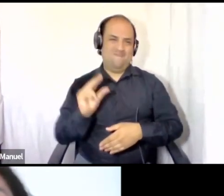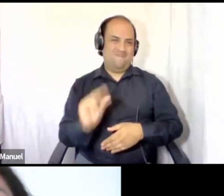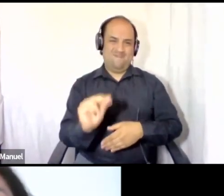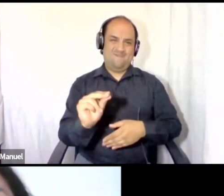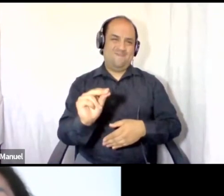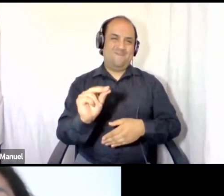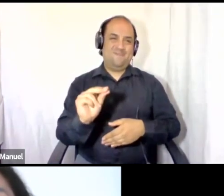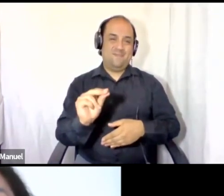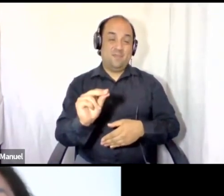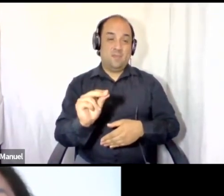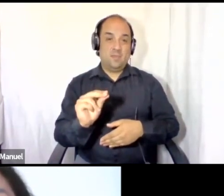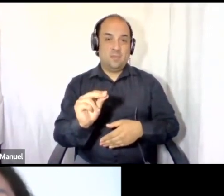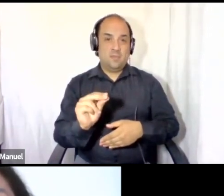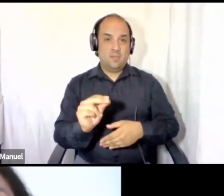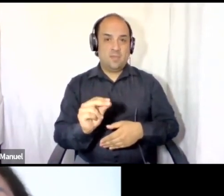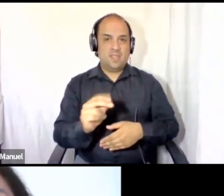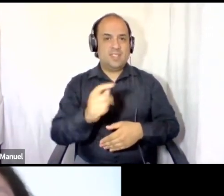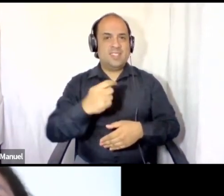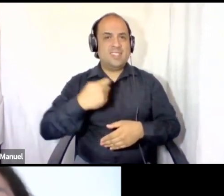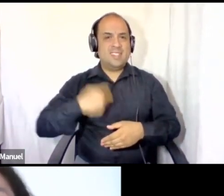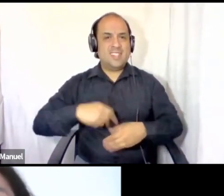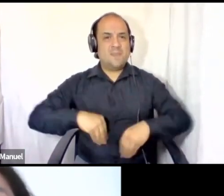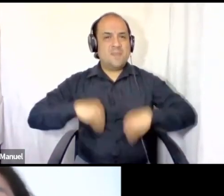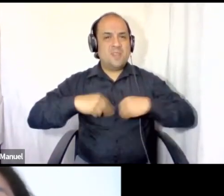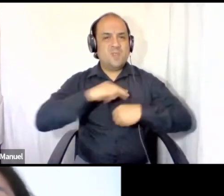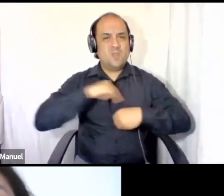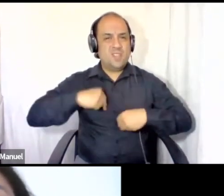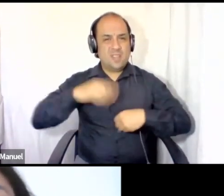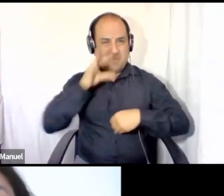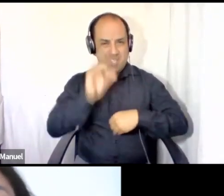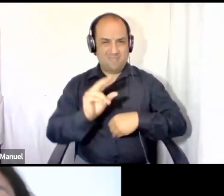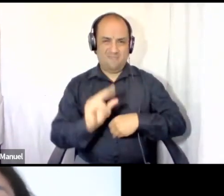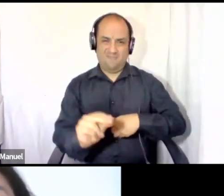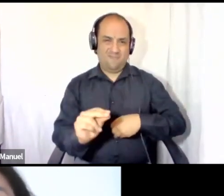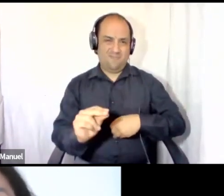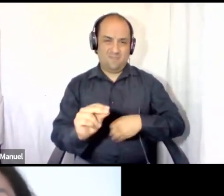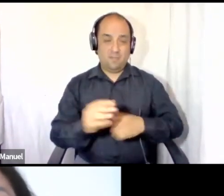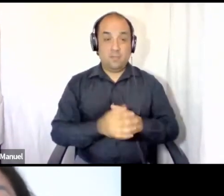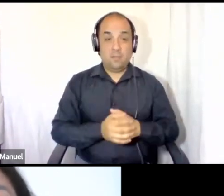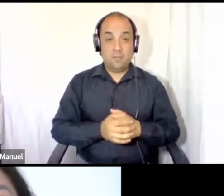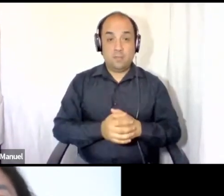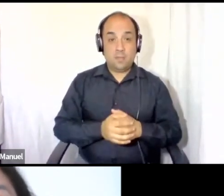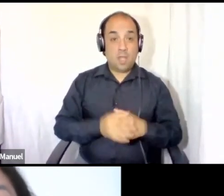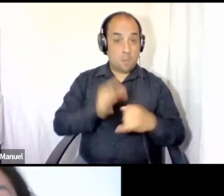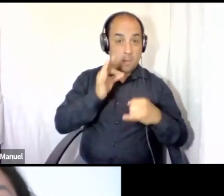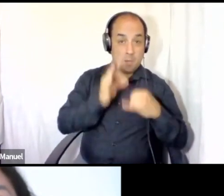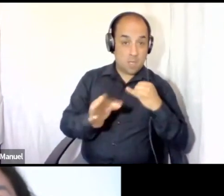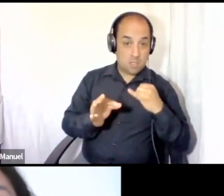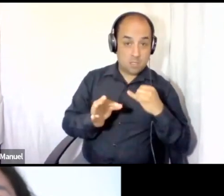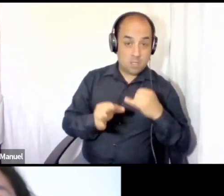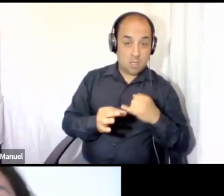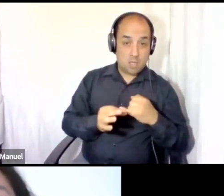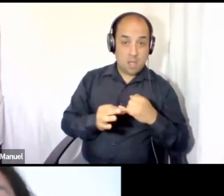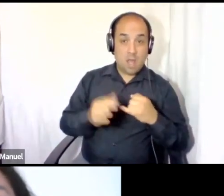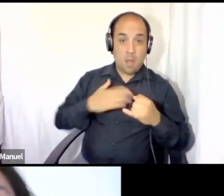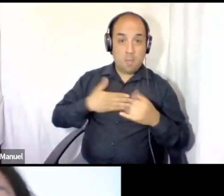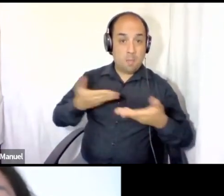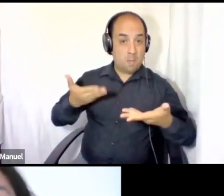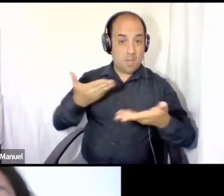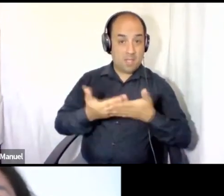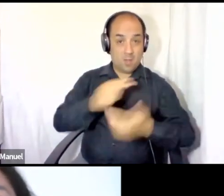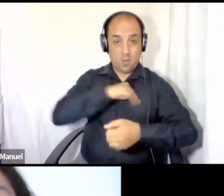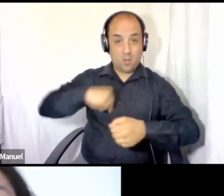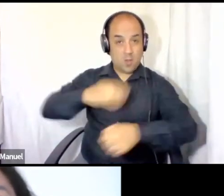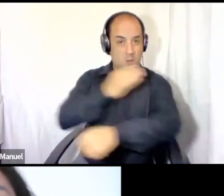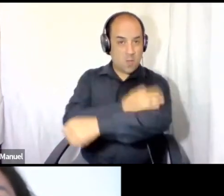lo que implican nuestras existencias. Y para nada más finalizar Norma, hace rato me presentaste como que éramos compañeros